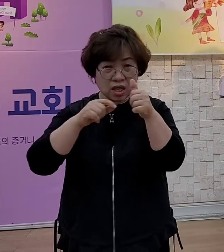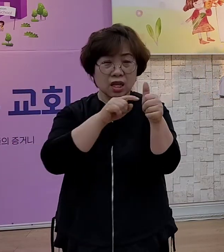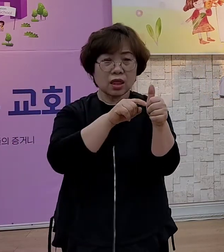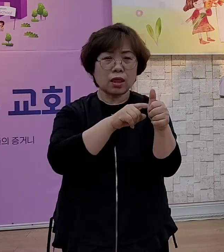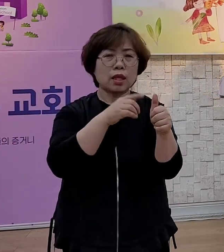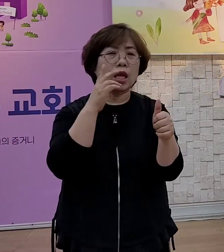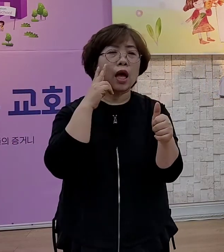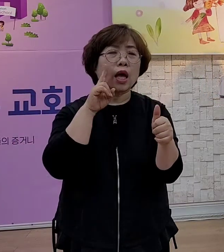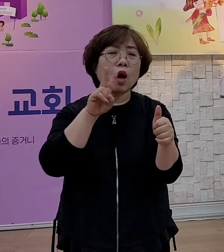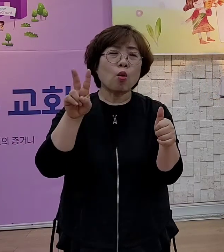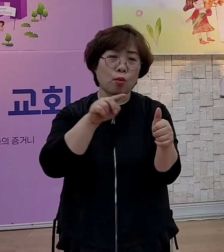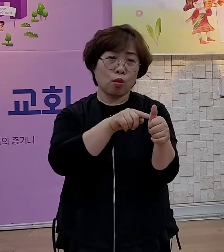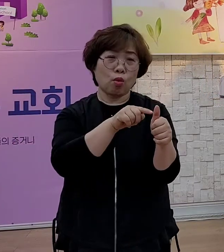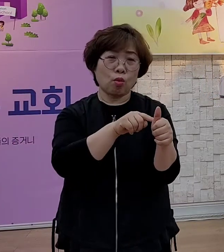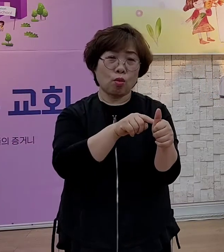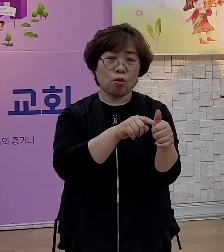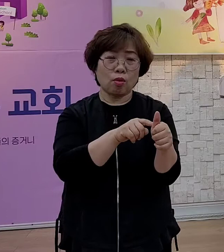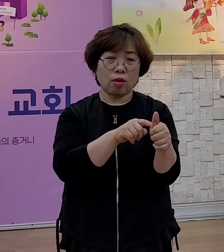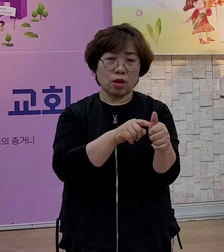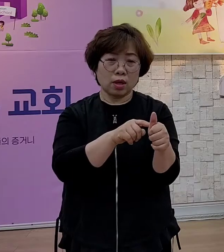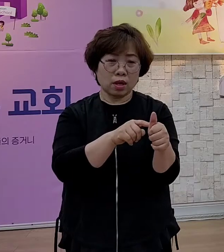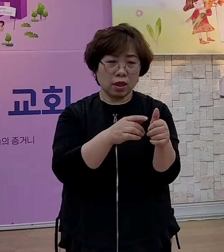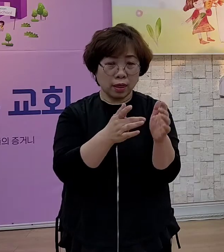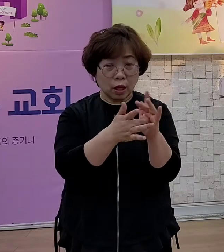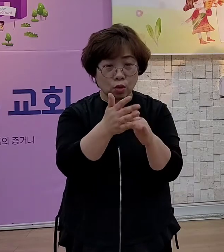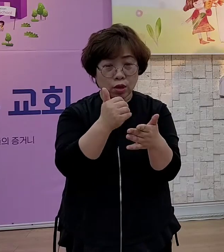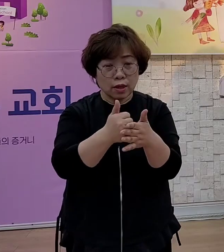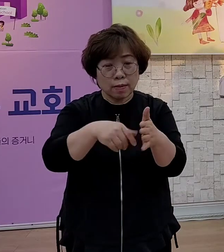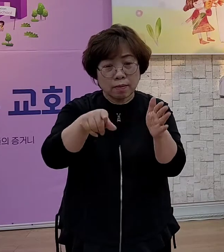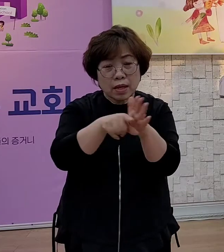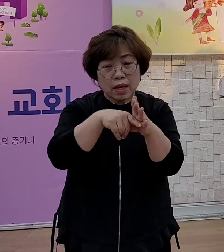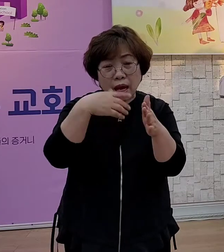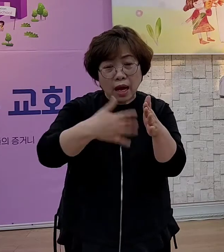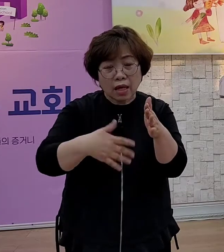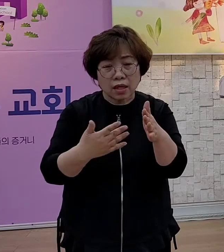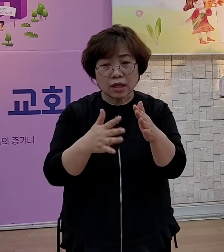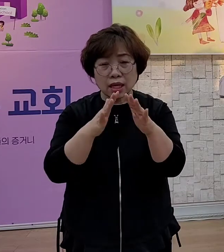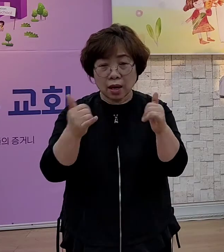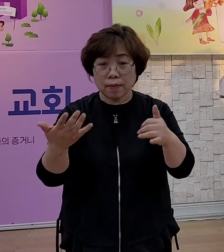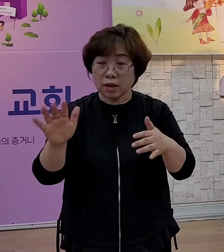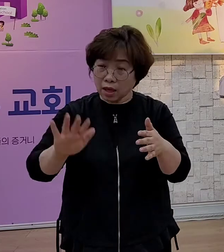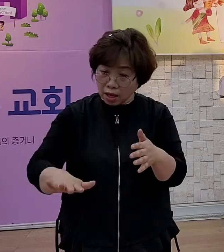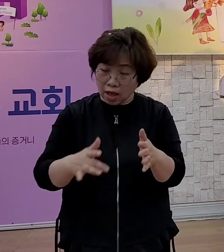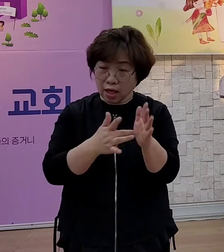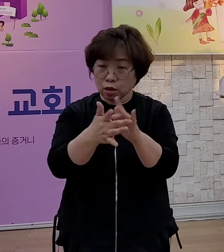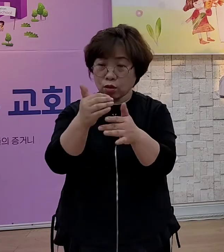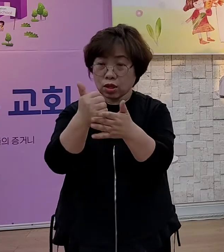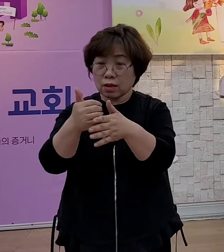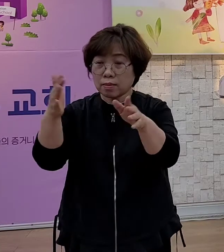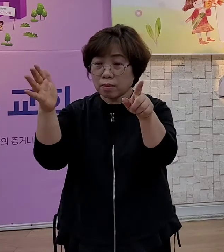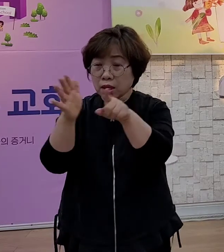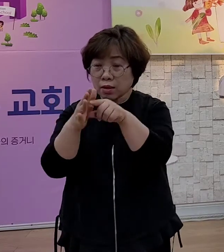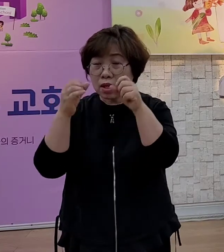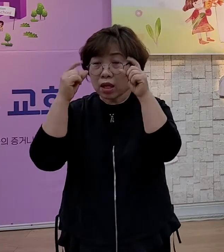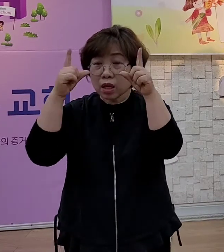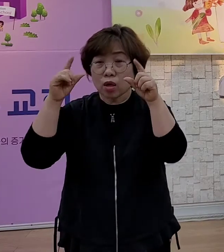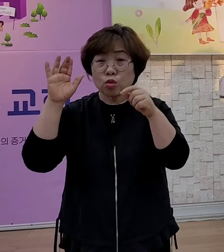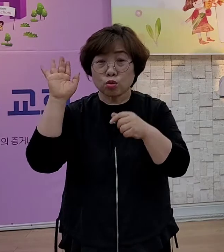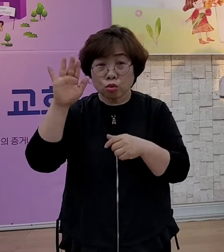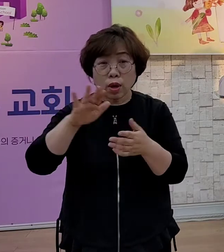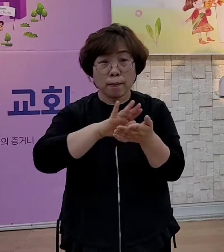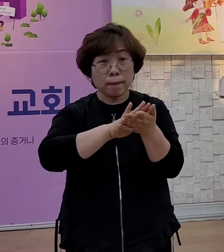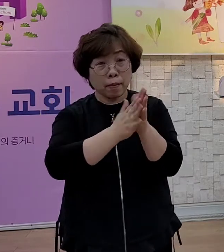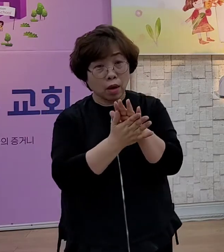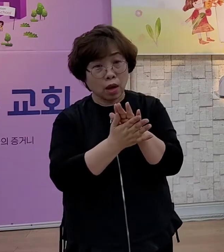인생에서 안 믿은 자였어요. 그런 자가 예수를 경험하고 난 다음에 우리에게 오늘 보여주는 이 메시지가 뭐냐면, 우리가